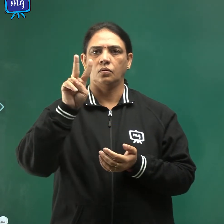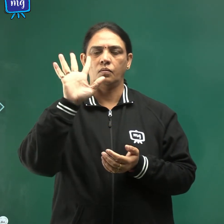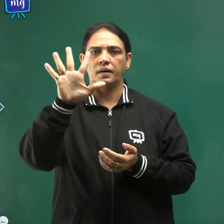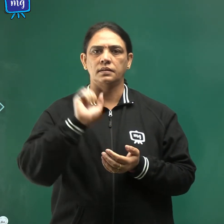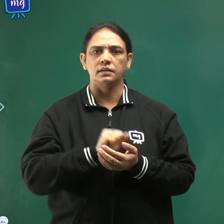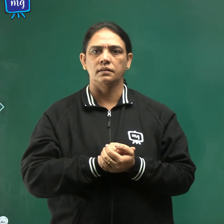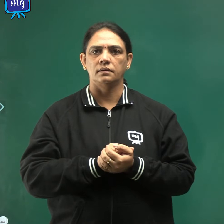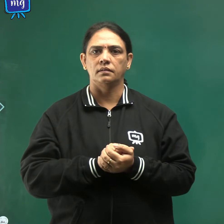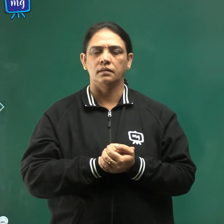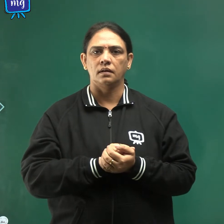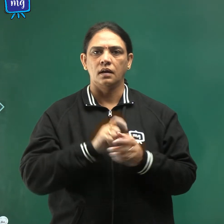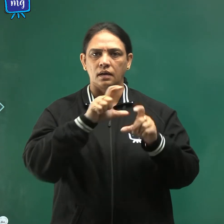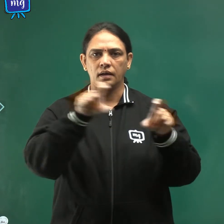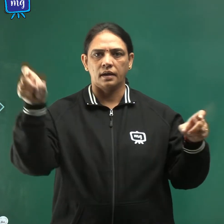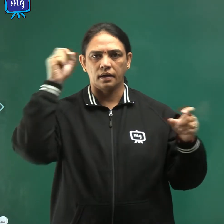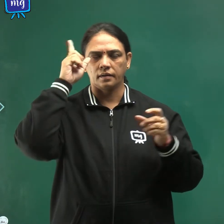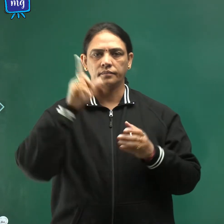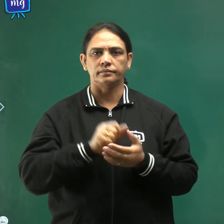21.25। समझ आ गया?